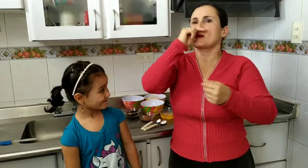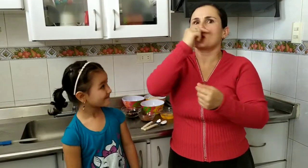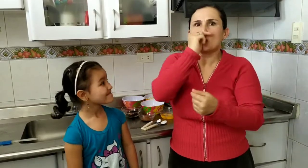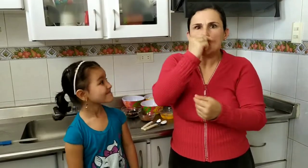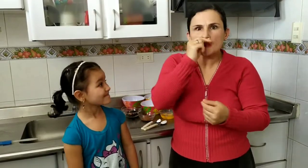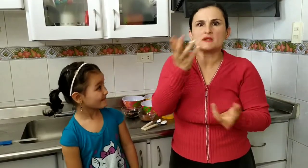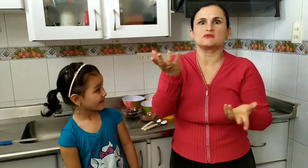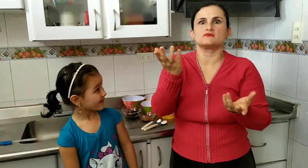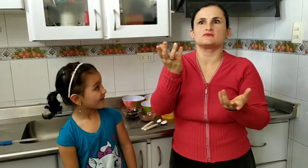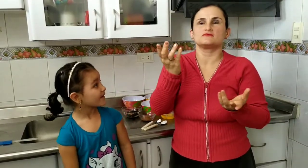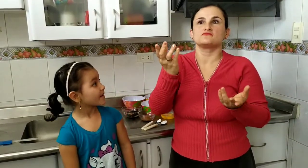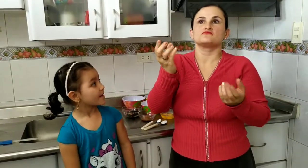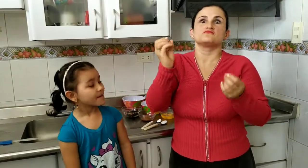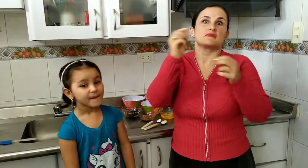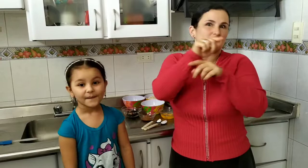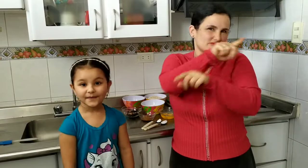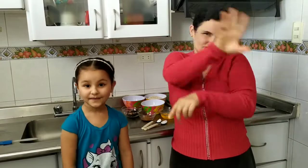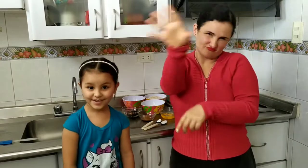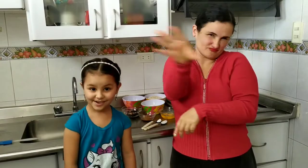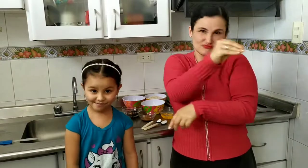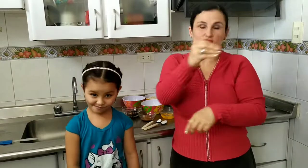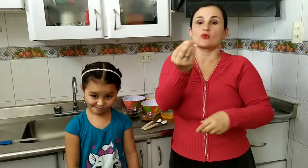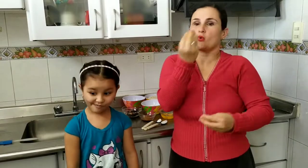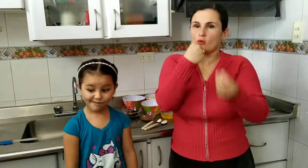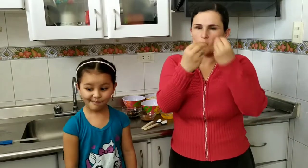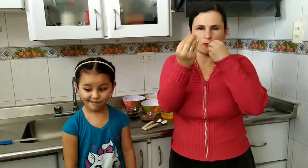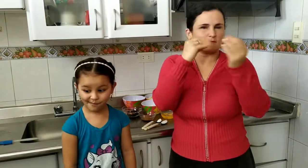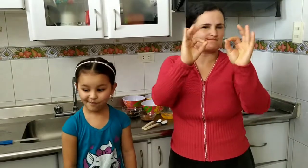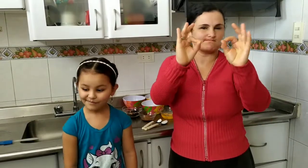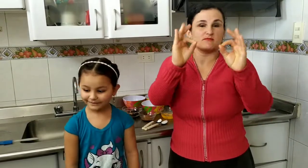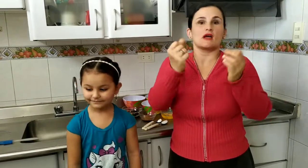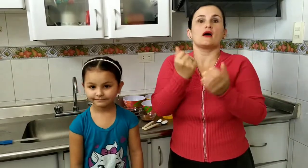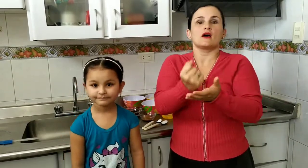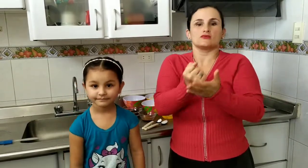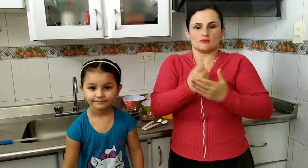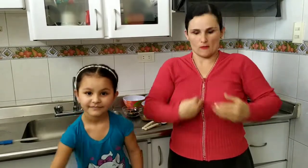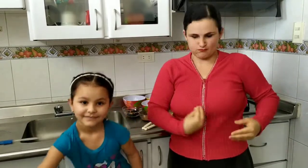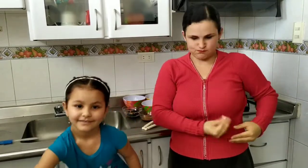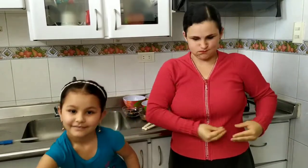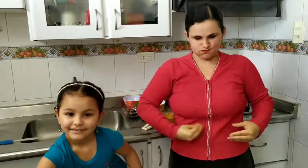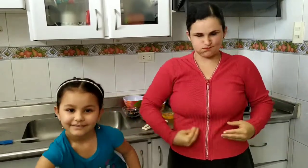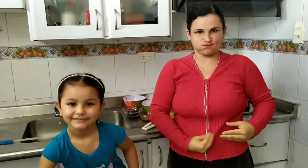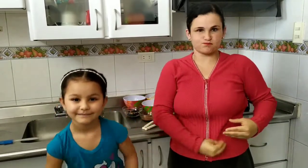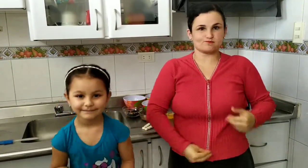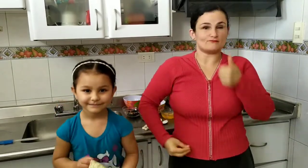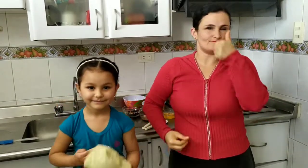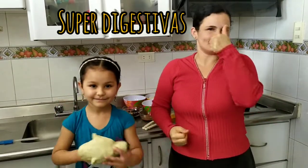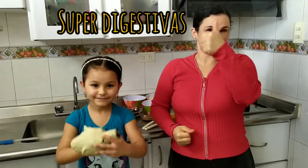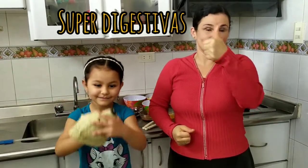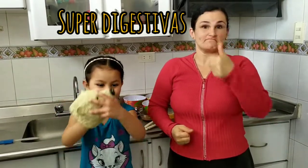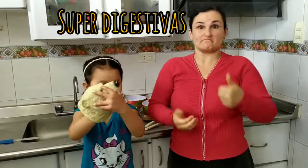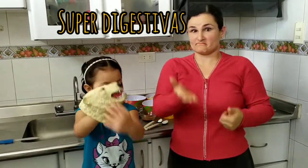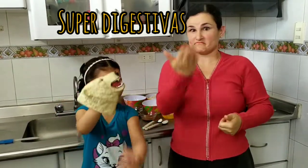Esta es una receta fácil que pueden hacer para los niños y para todas las personas porque nos ayudan a la